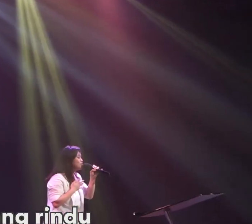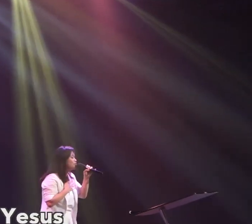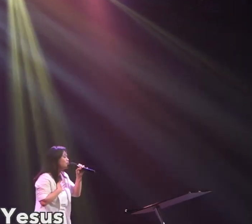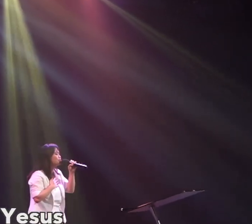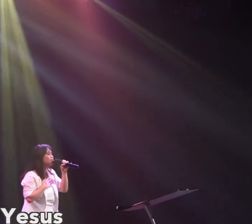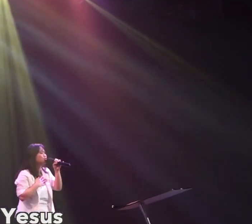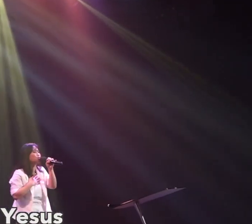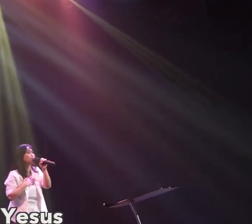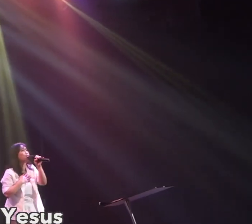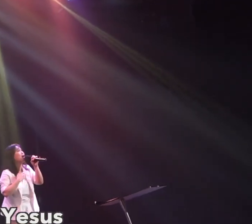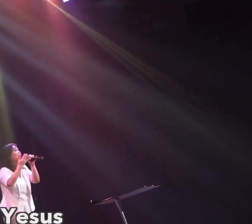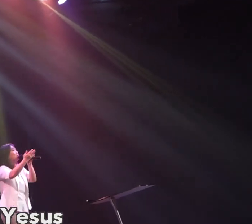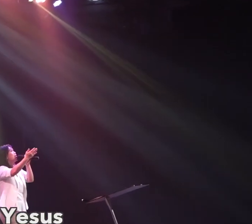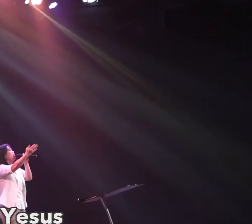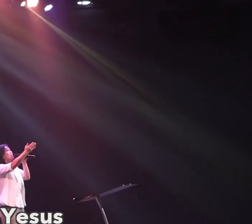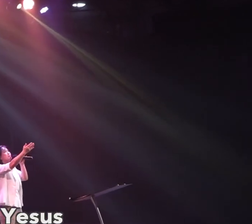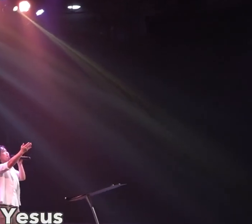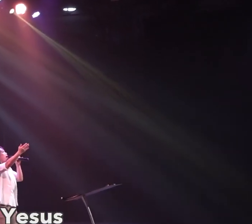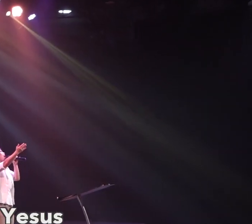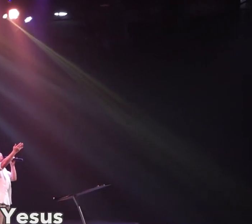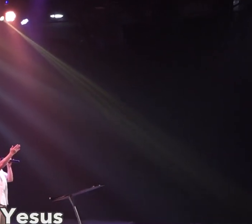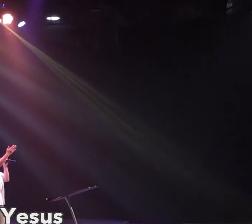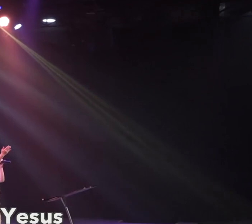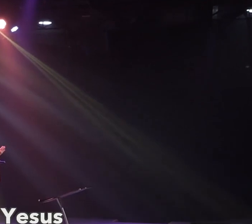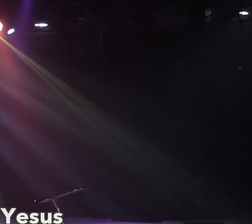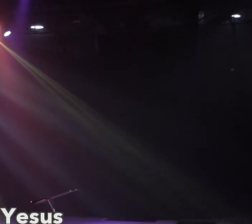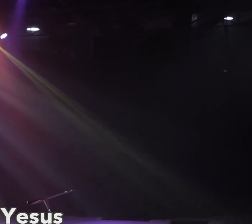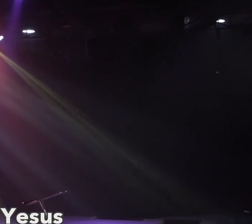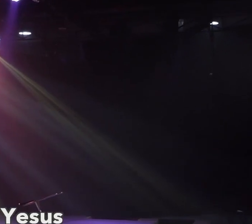Kami menyembah-Mu Yesus.